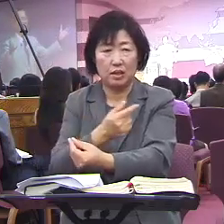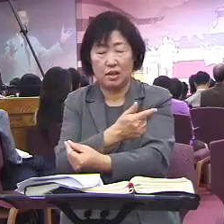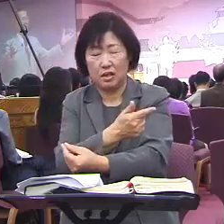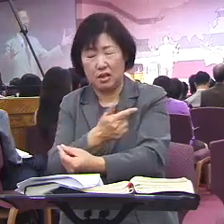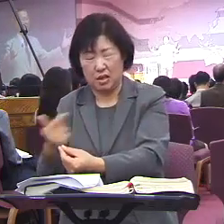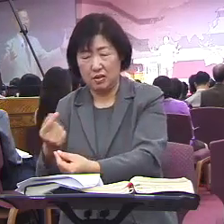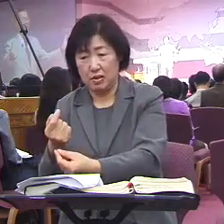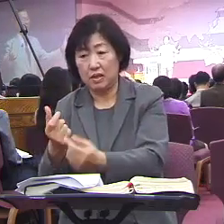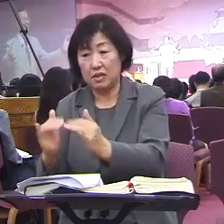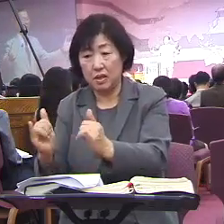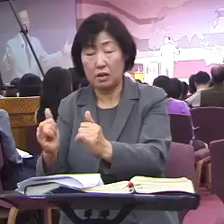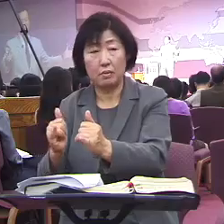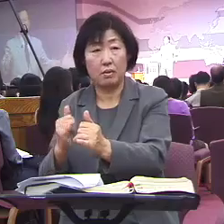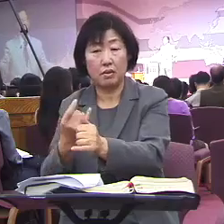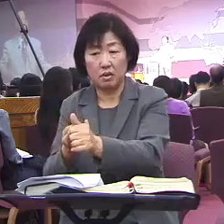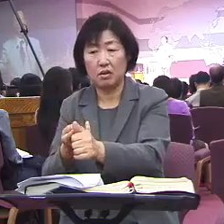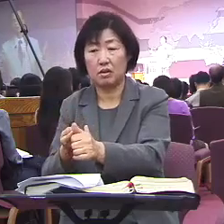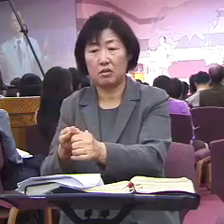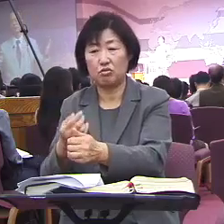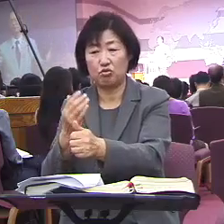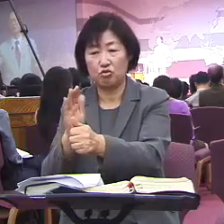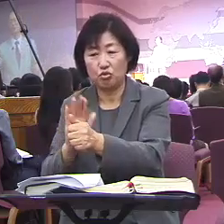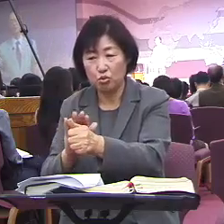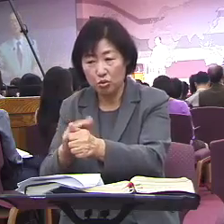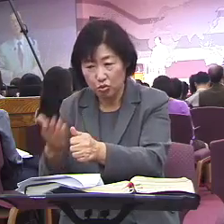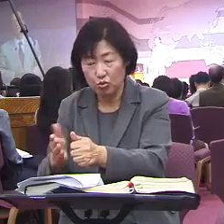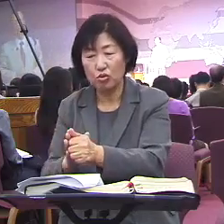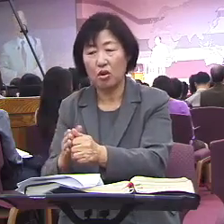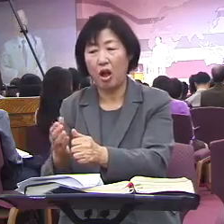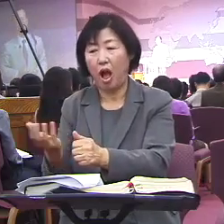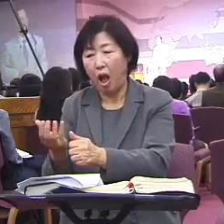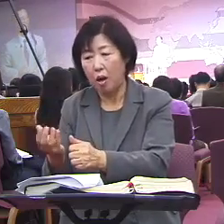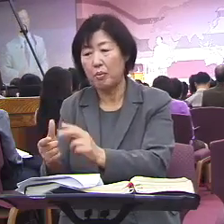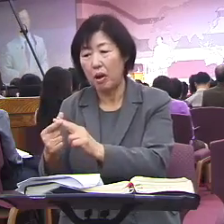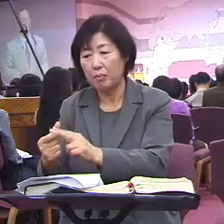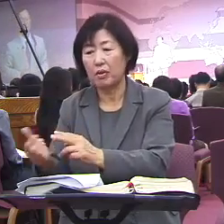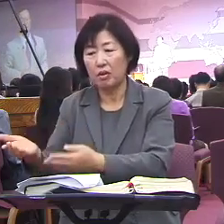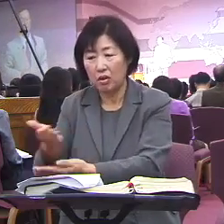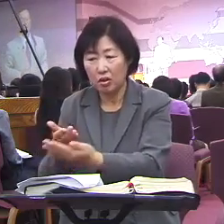지어줘. 그들의 아픔을 같이 나눠.